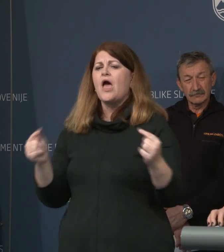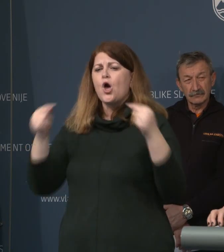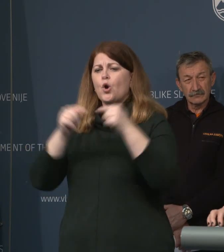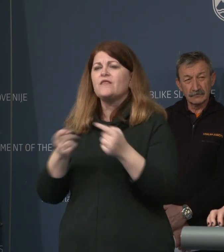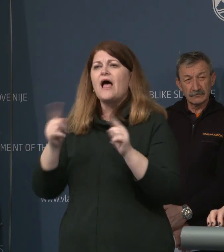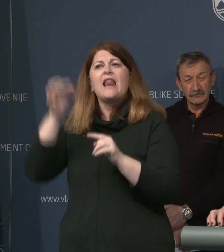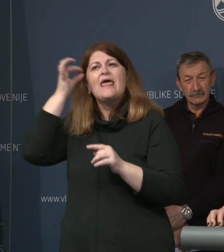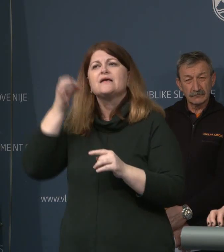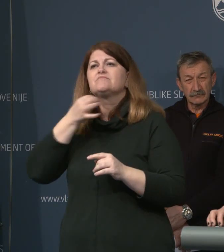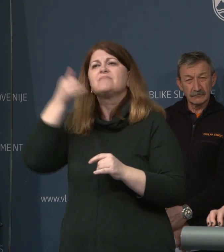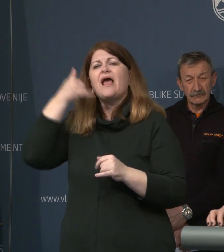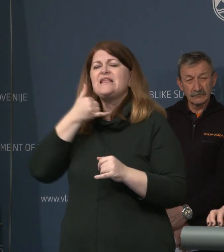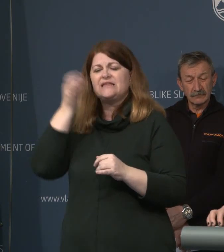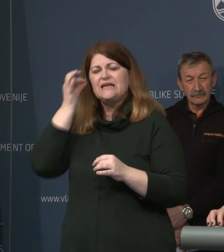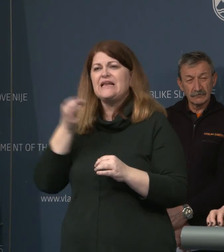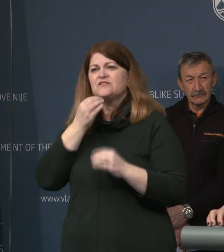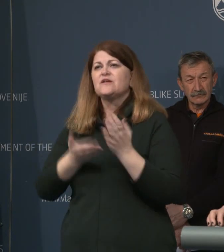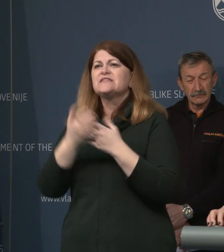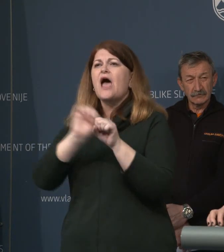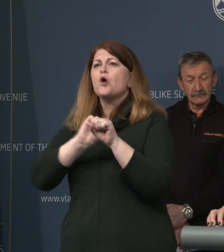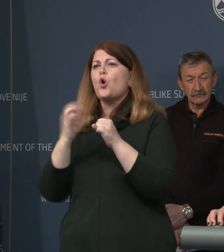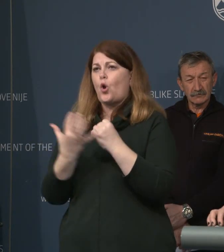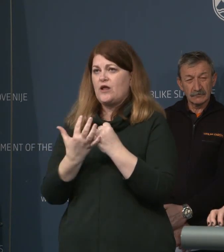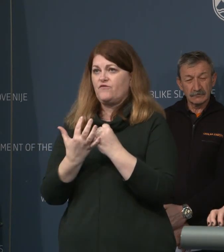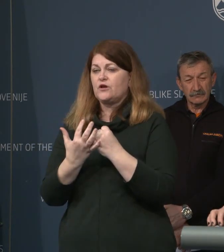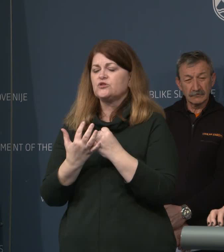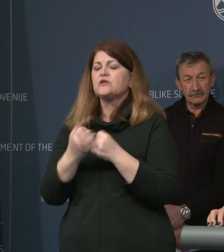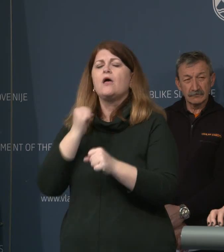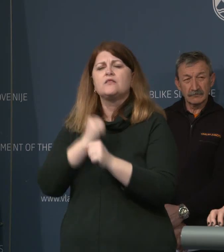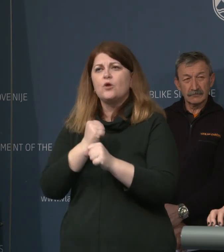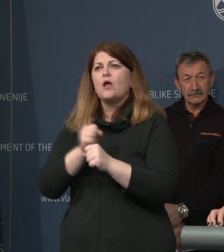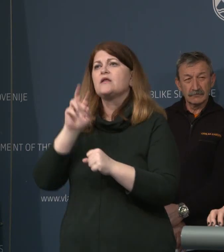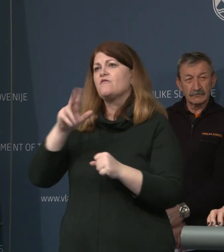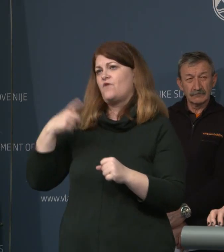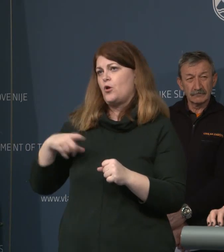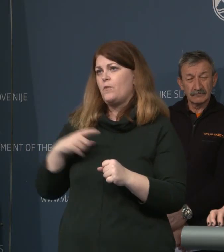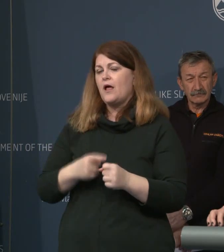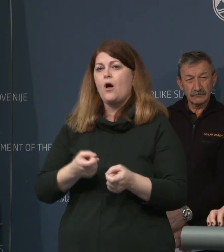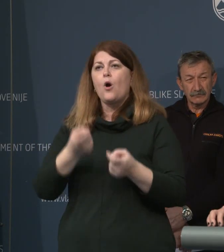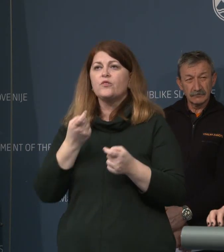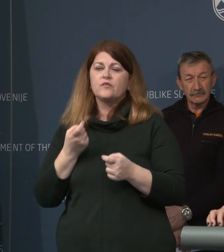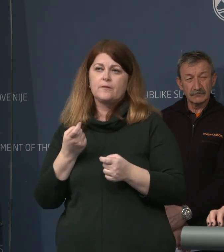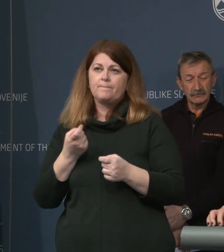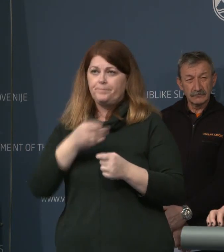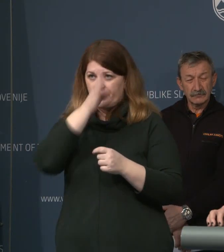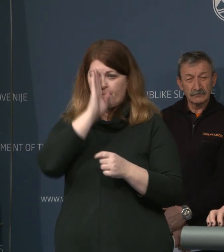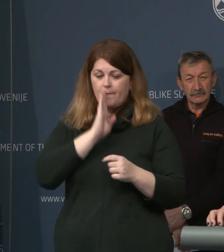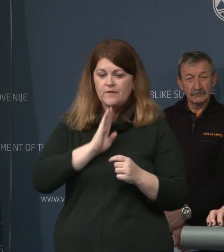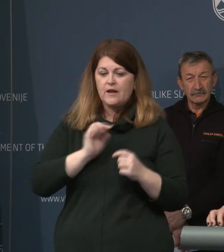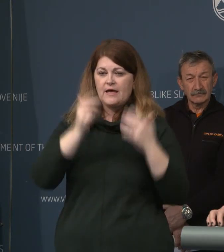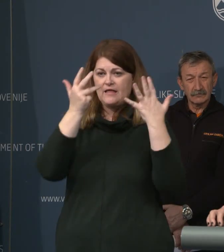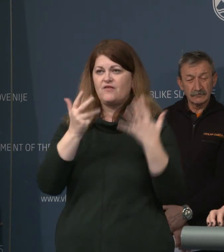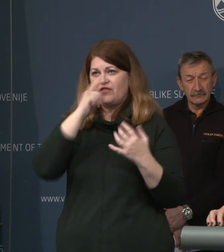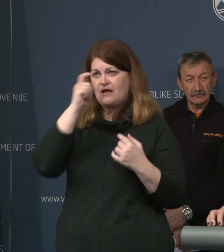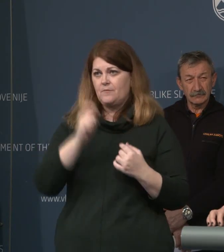ali zdaj mu rečemo že klicni center za koronavirus deluje v Ljubljani od ponedeljka